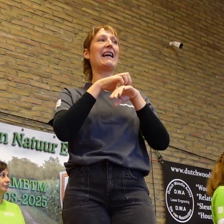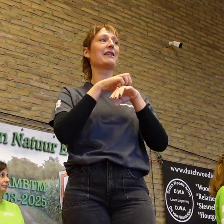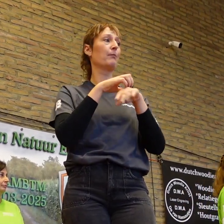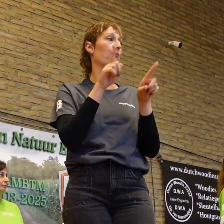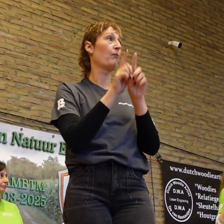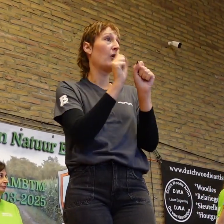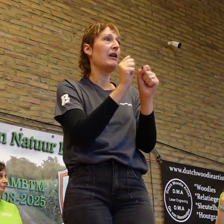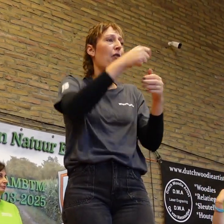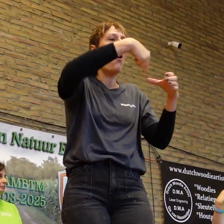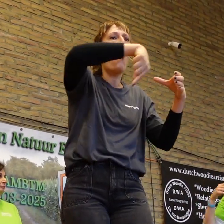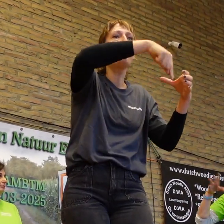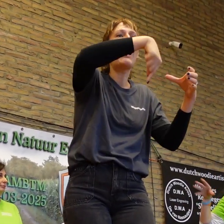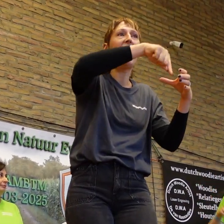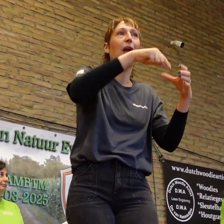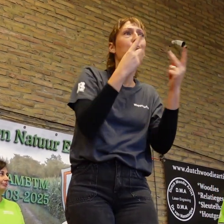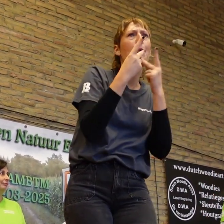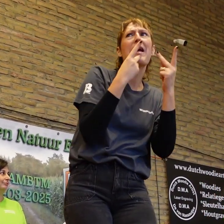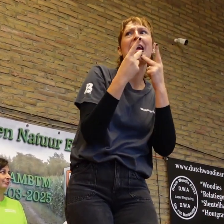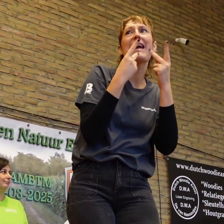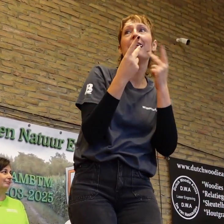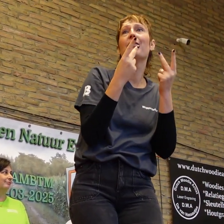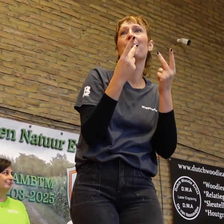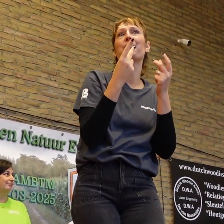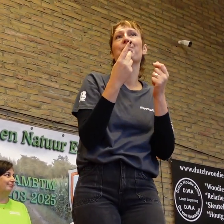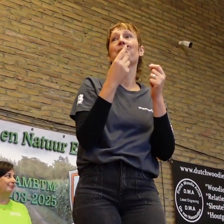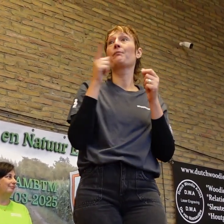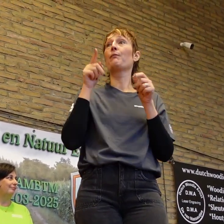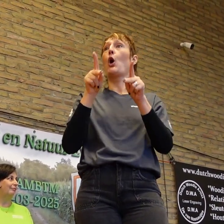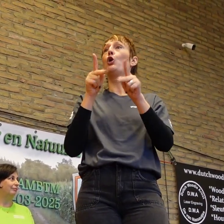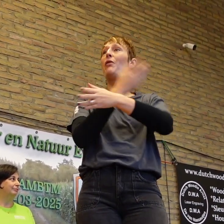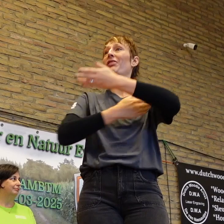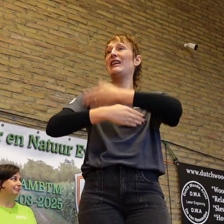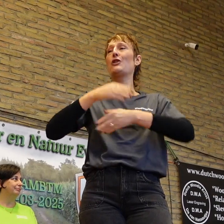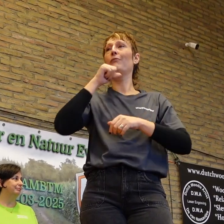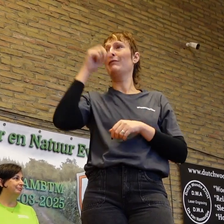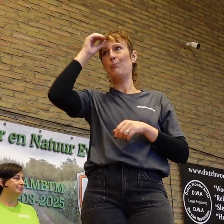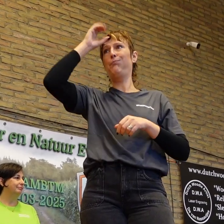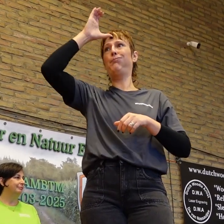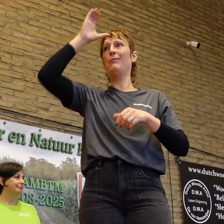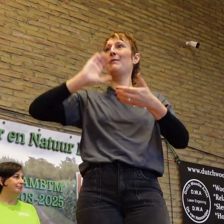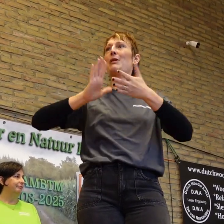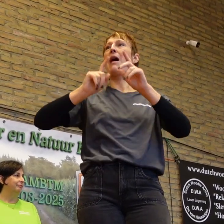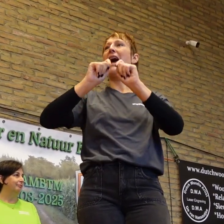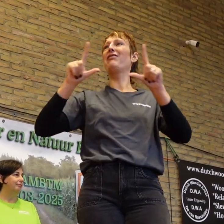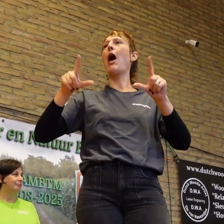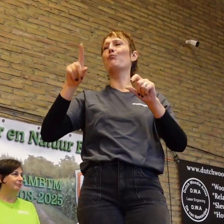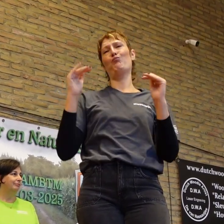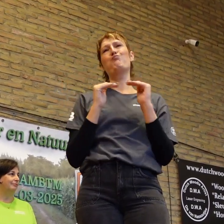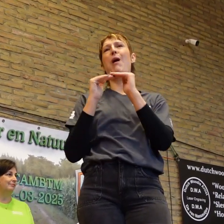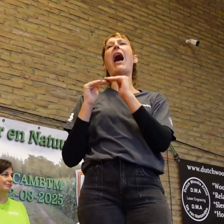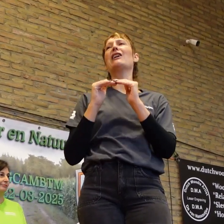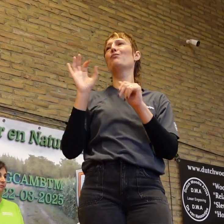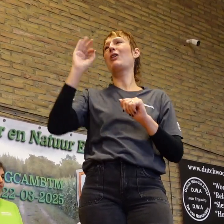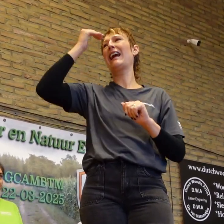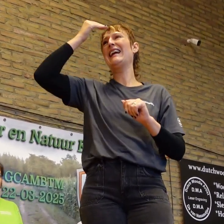groene t-shirt we weten niet allemaal maar alleé we leren allemaal ook wat ehm gebarentaal dus we kunnen jullie ook wel wat